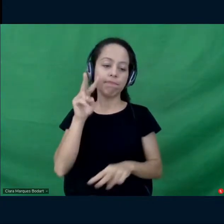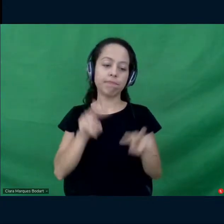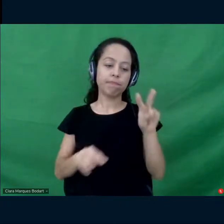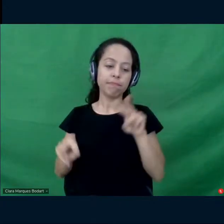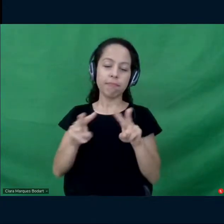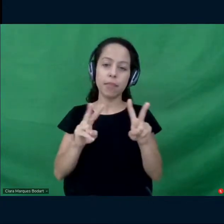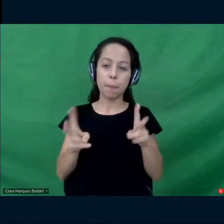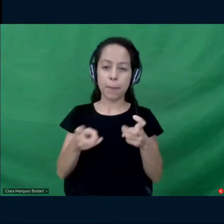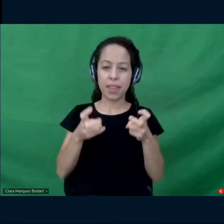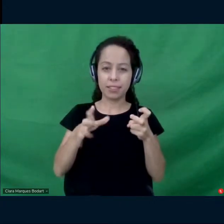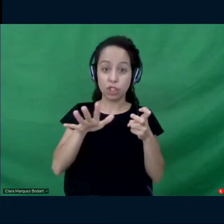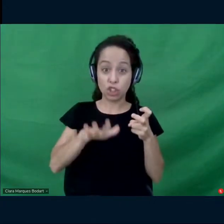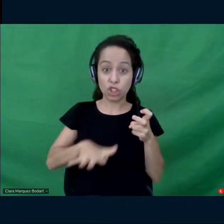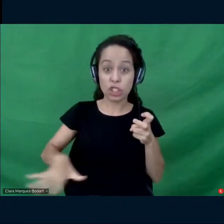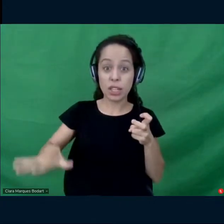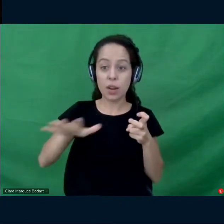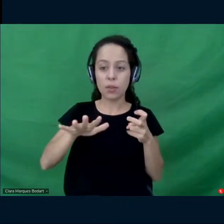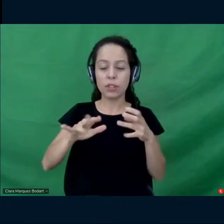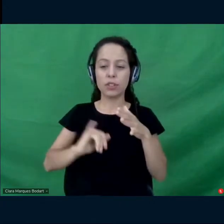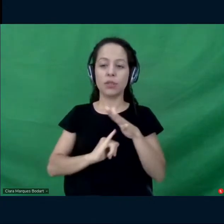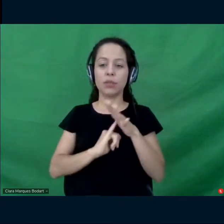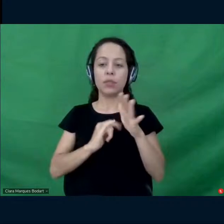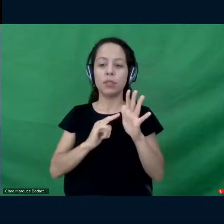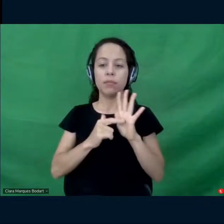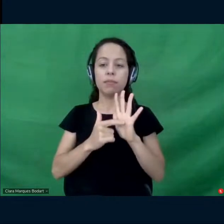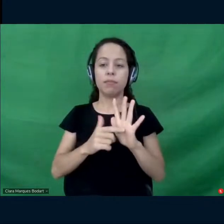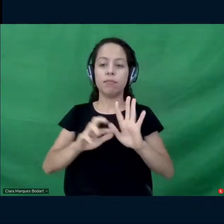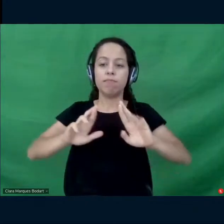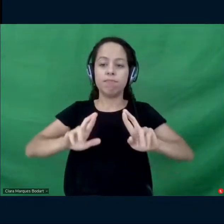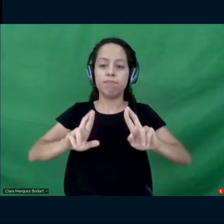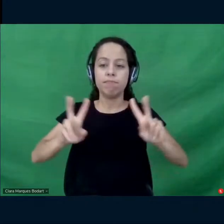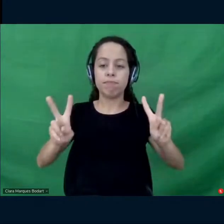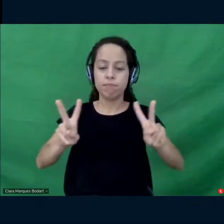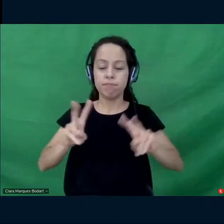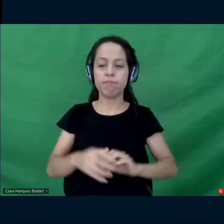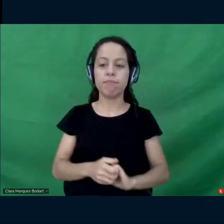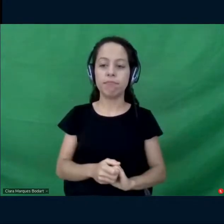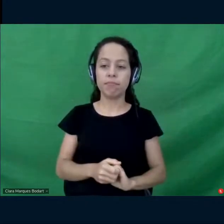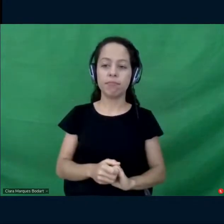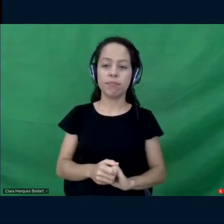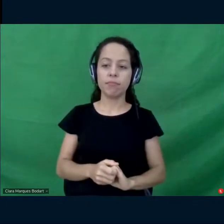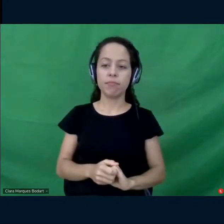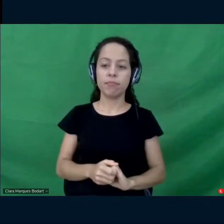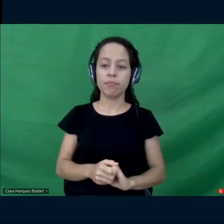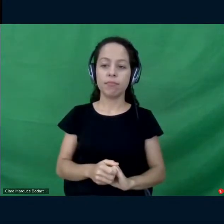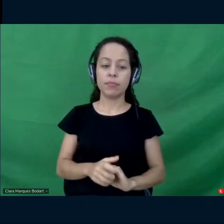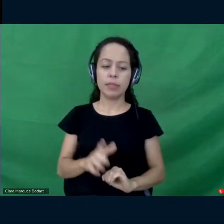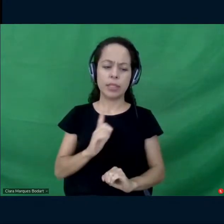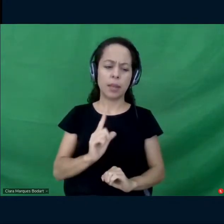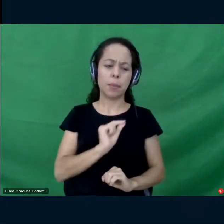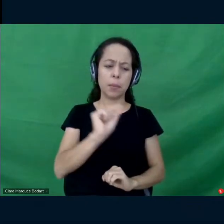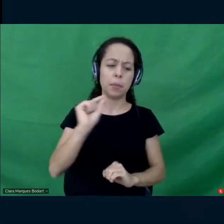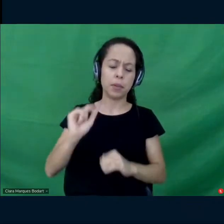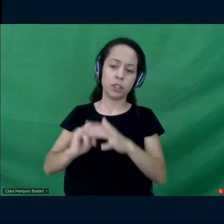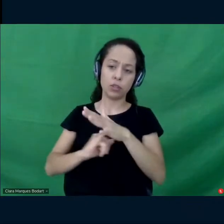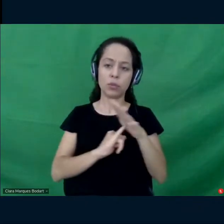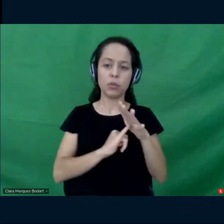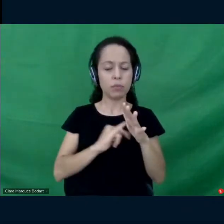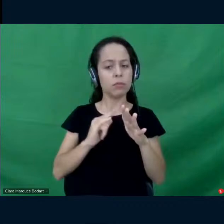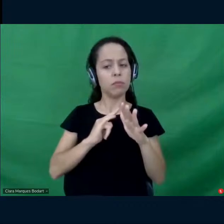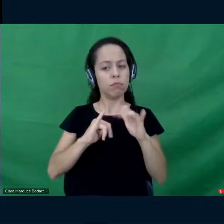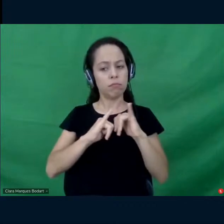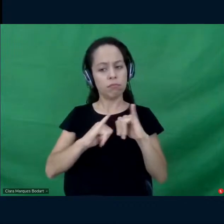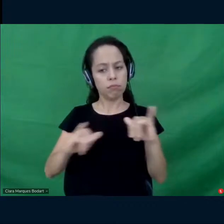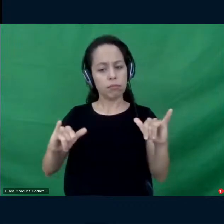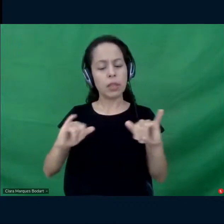que os institutos responderam de formas muito distintas. Assim, tem institutos que declaram, né, que vão fazer a defesa do